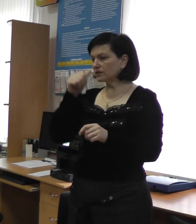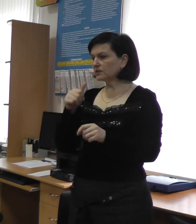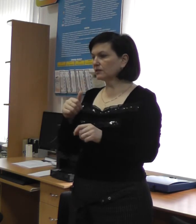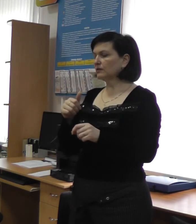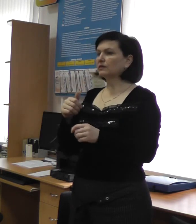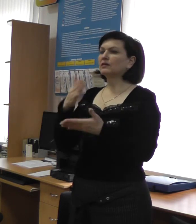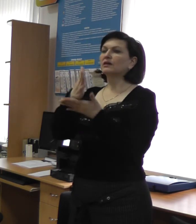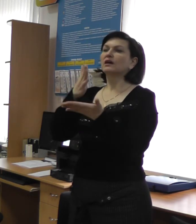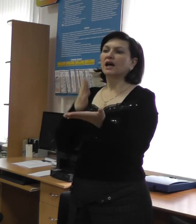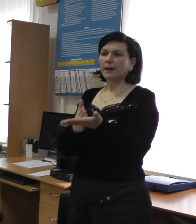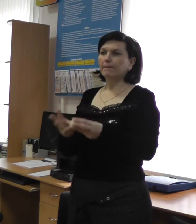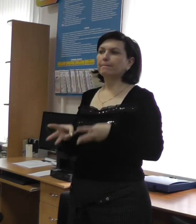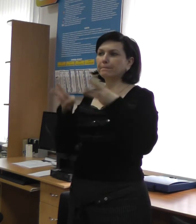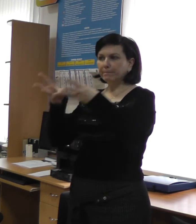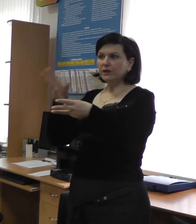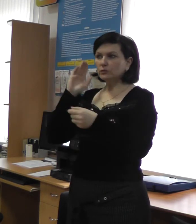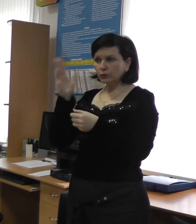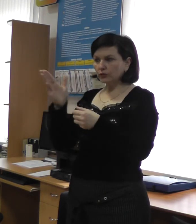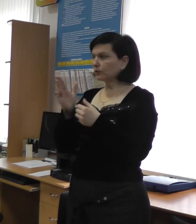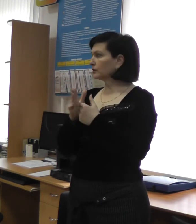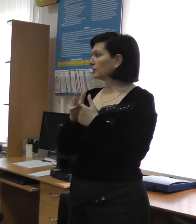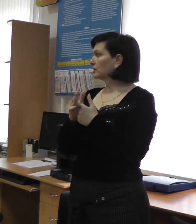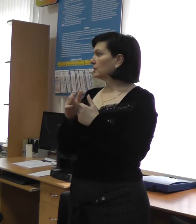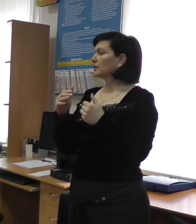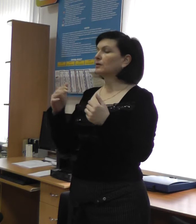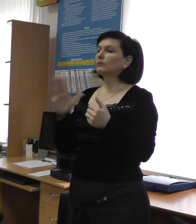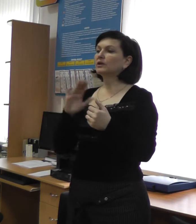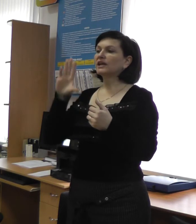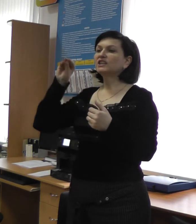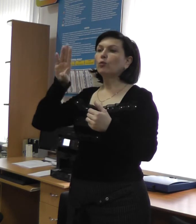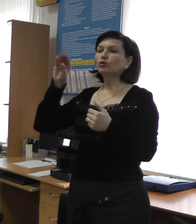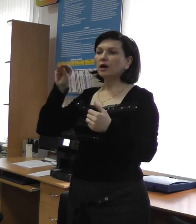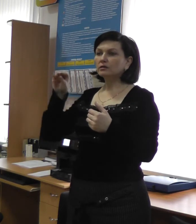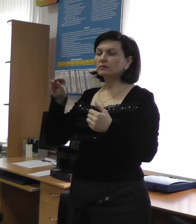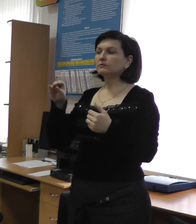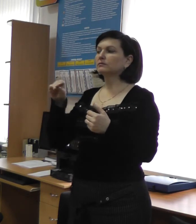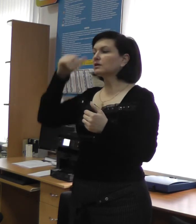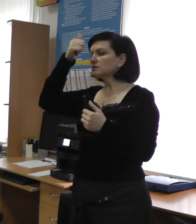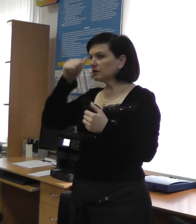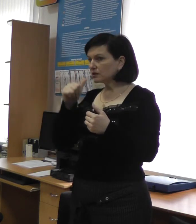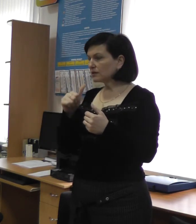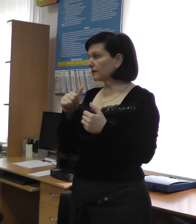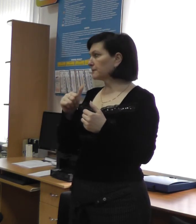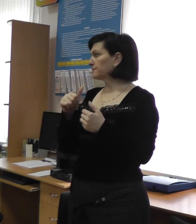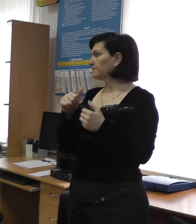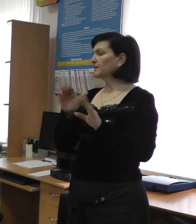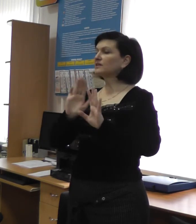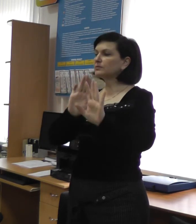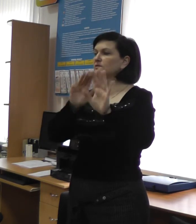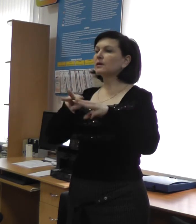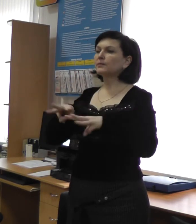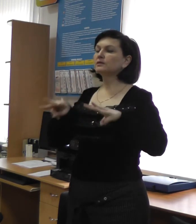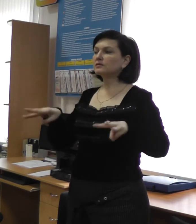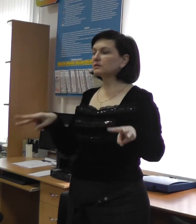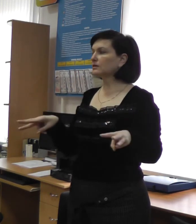сфере хлебопечения. В краевом парламенте состоялась встреча депутатов с делегацией Греции, которую возглавлял заместитель министра